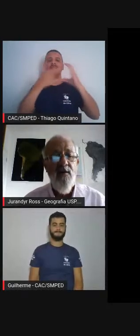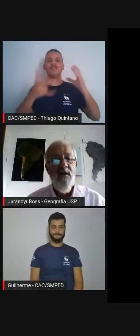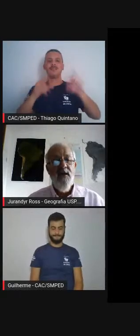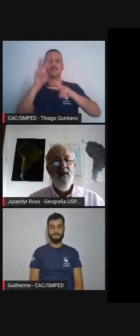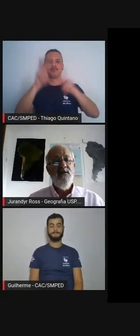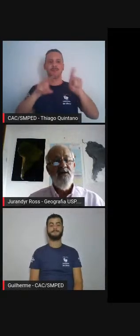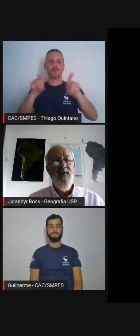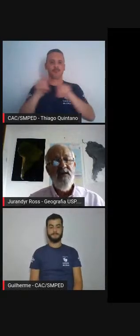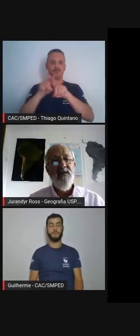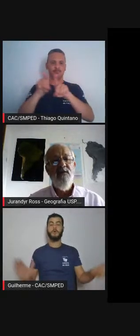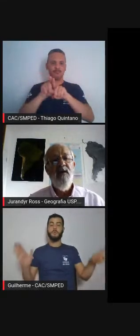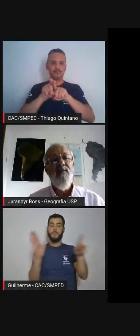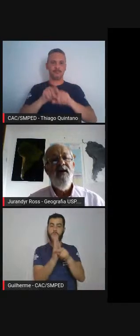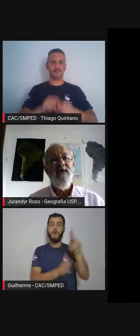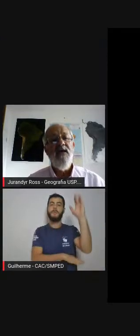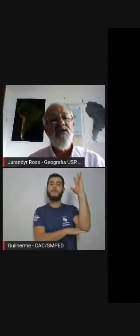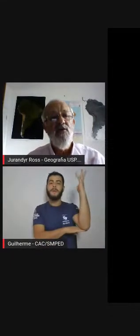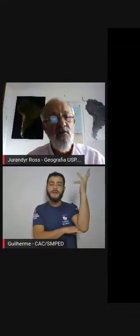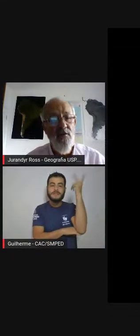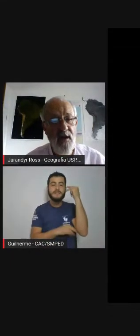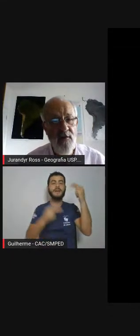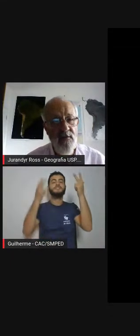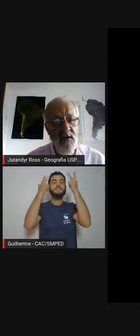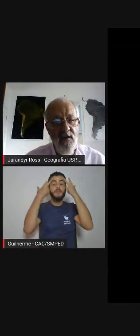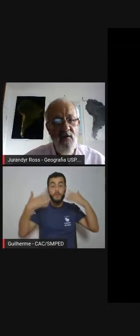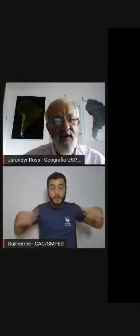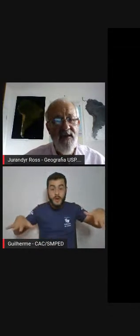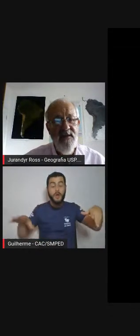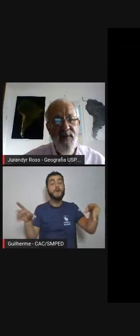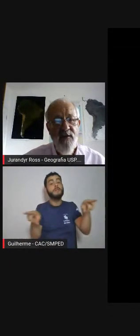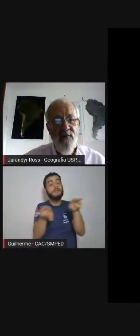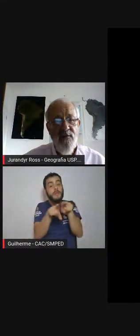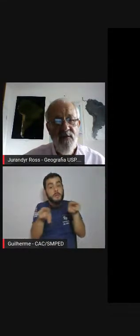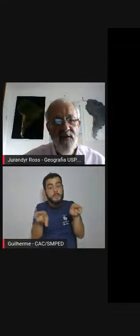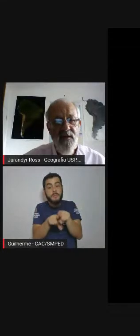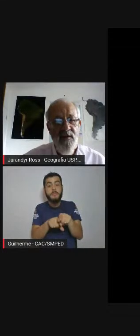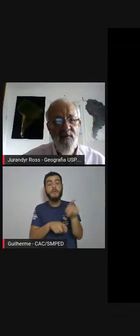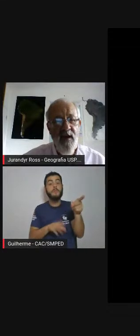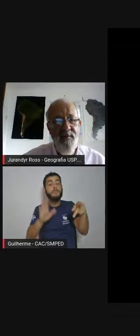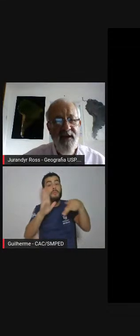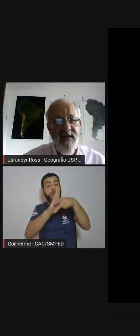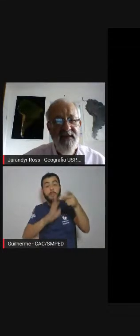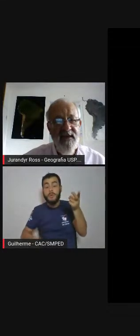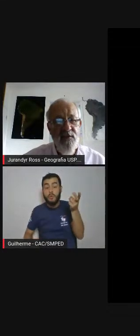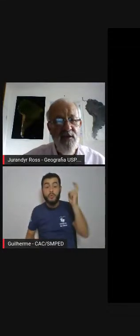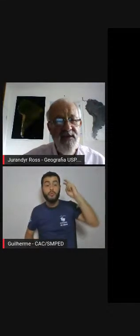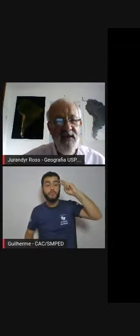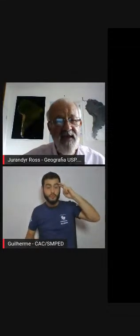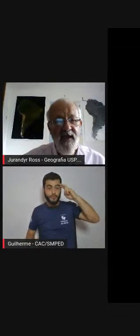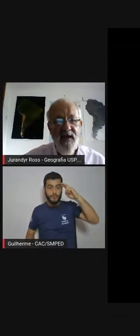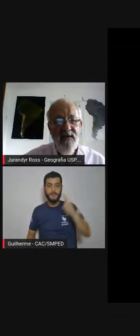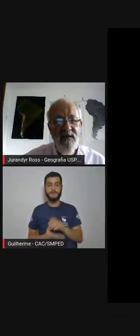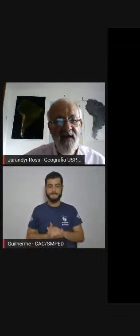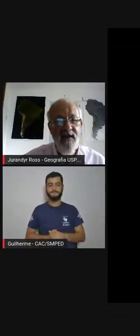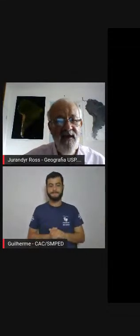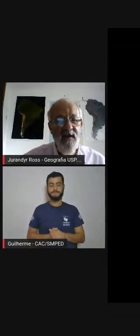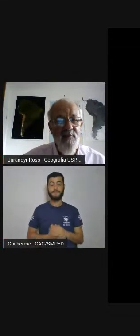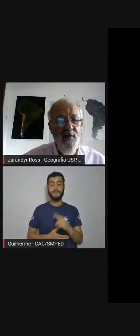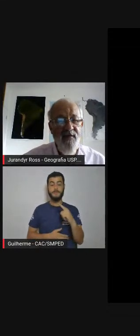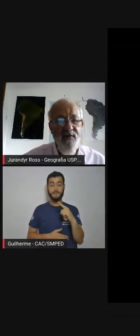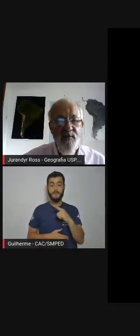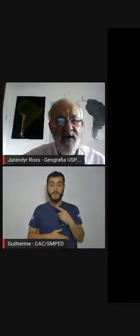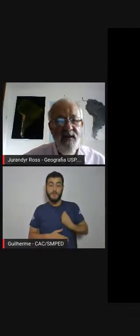natural e os aspectos que são da paisagem cultural. Começa pela presença de duas antenas,